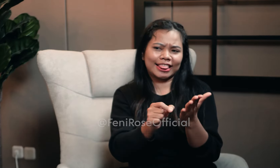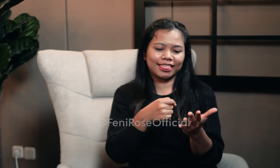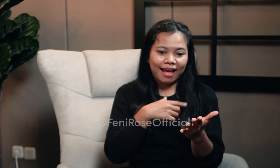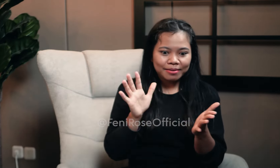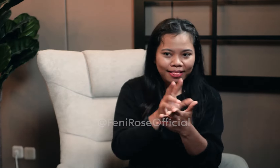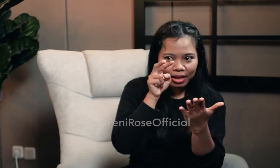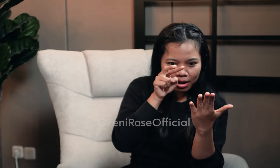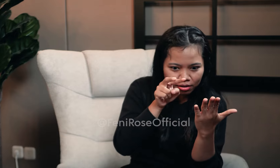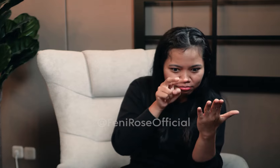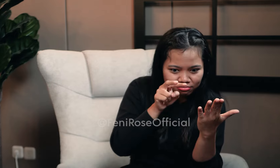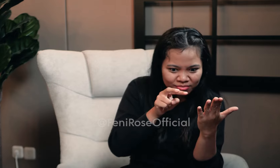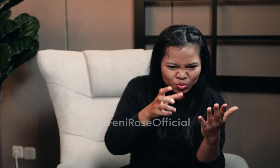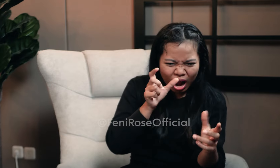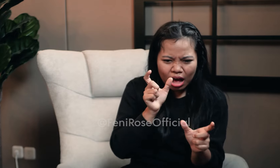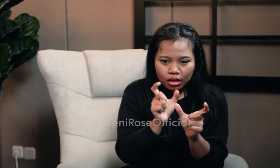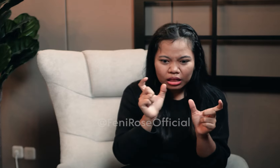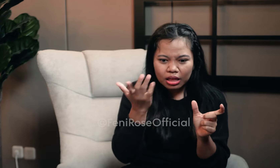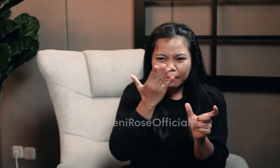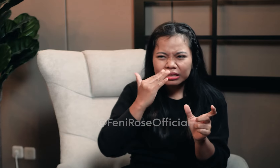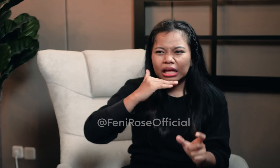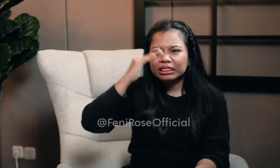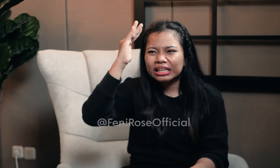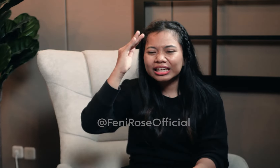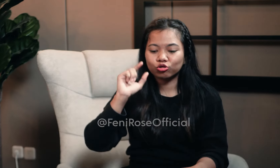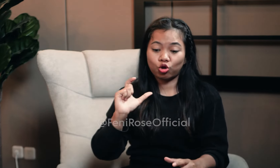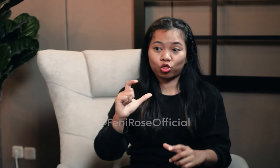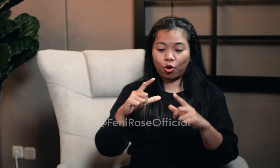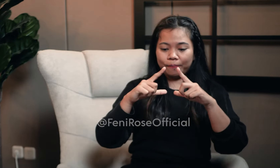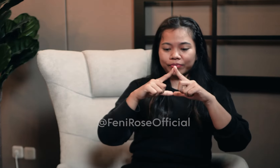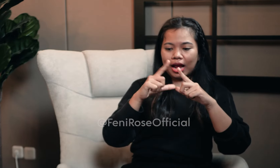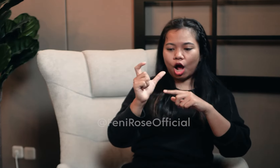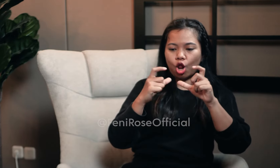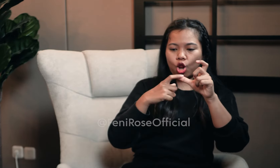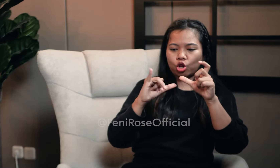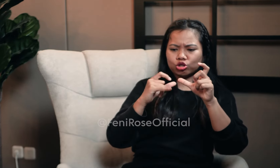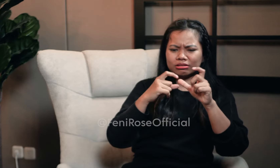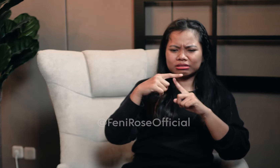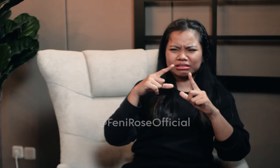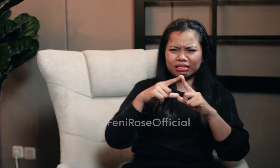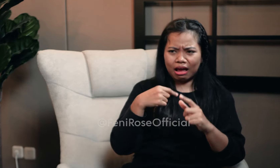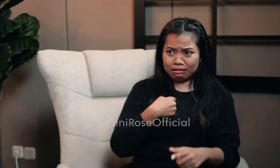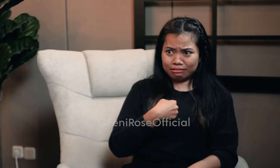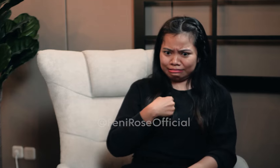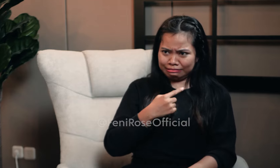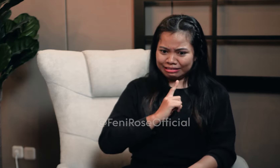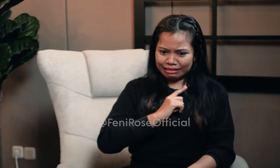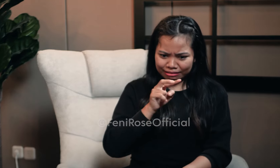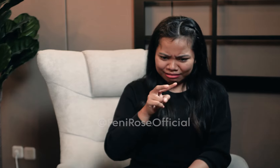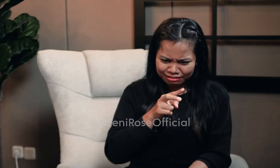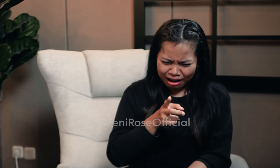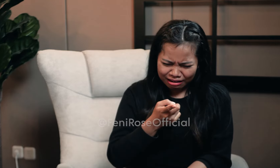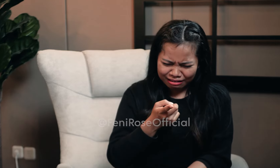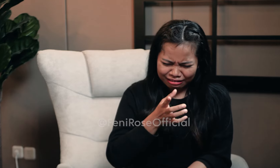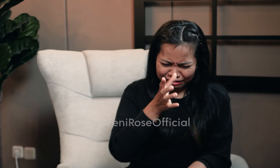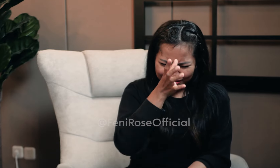masalah apa sih Pak Ganjar Twitternya Siti berusaha m buat observasi dari sana mengenai kata Alusista Siti itu kan kurang